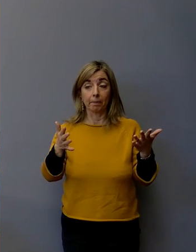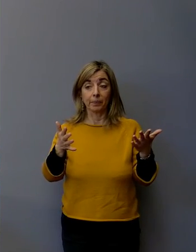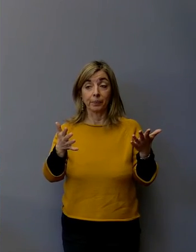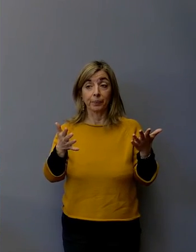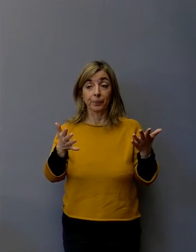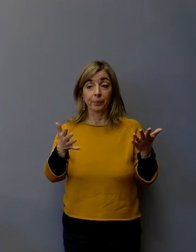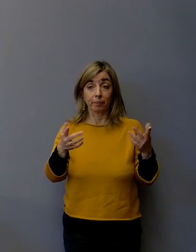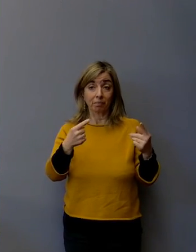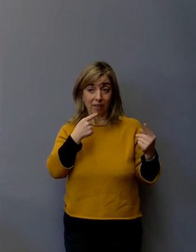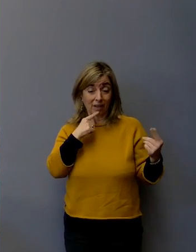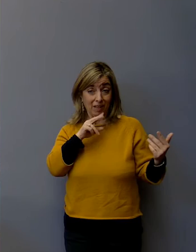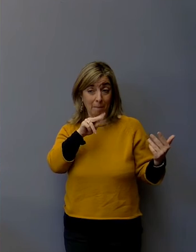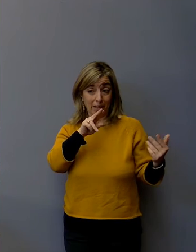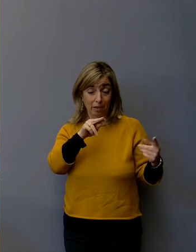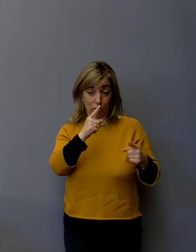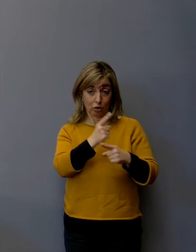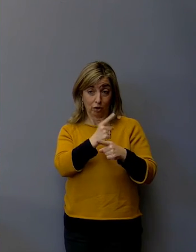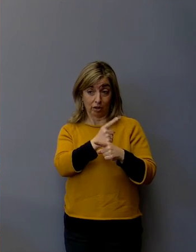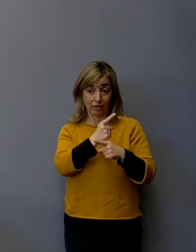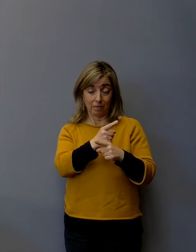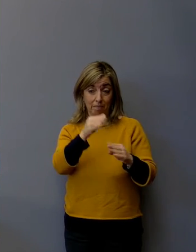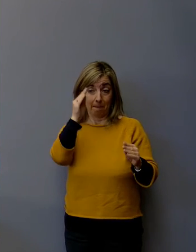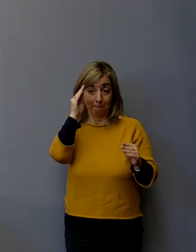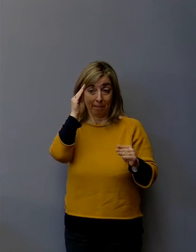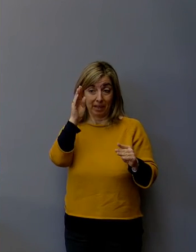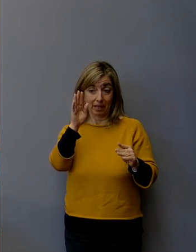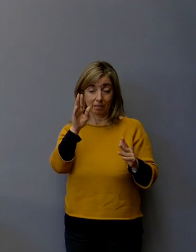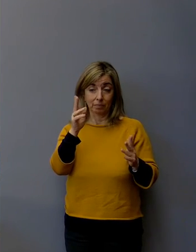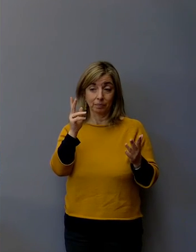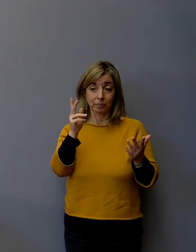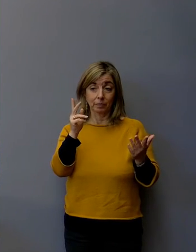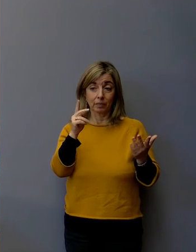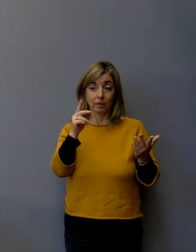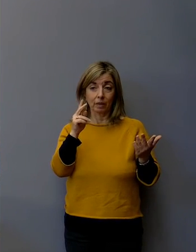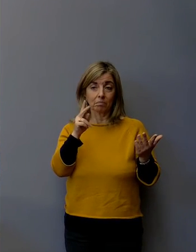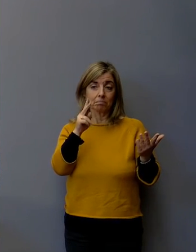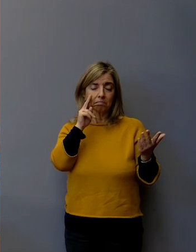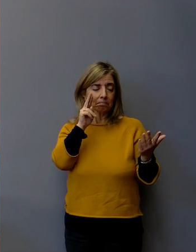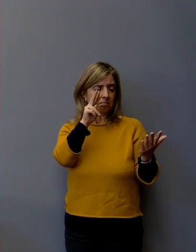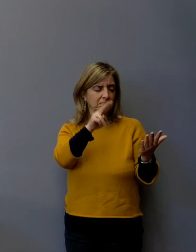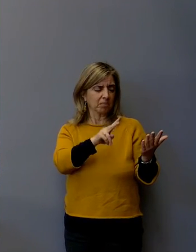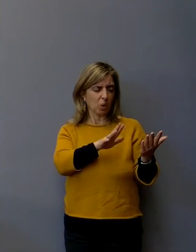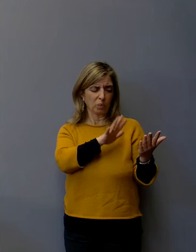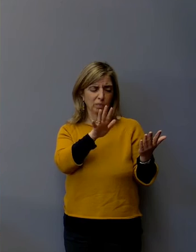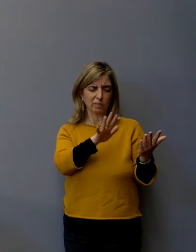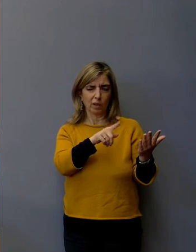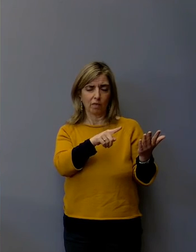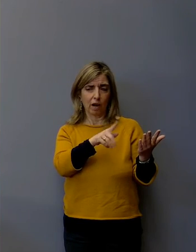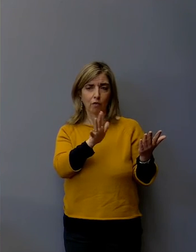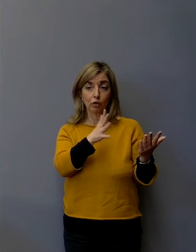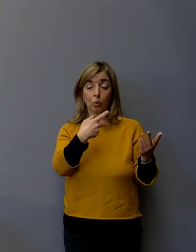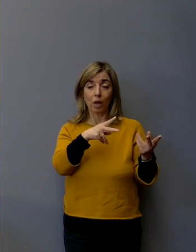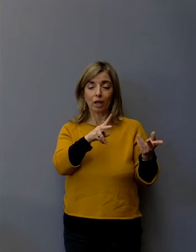imparare a cercare di capire quando si vede qualcosa che non va forse c'è qualche interpretazione che non